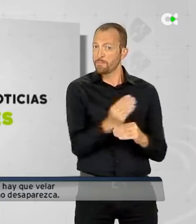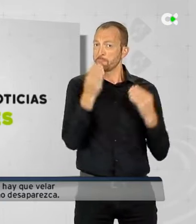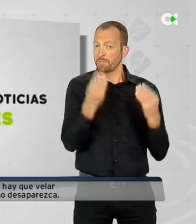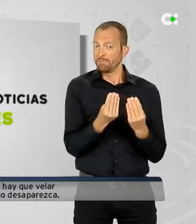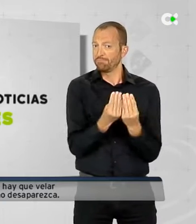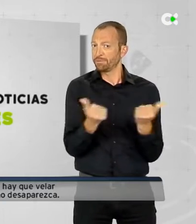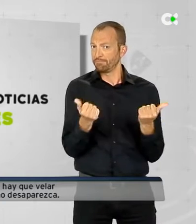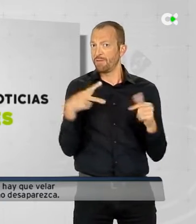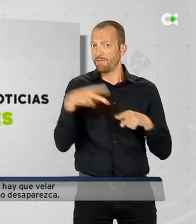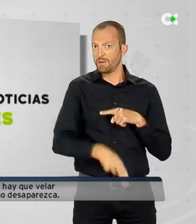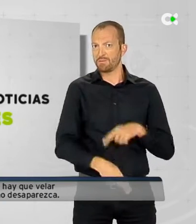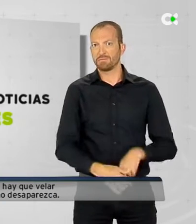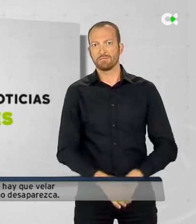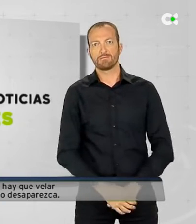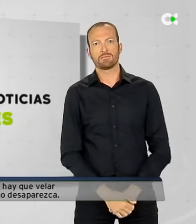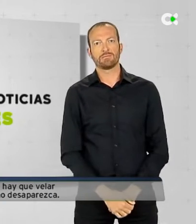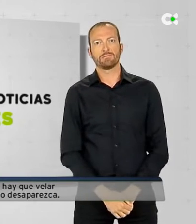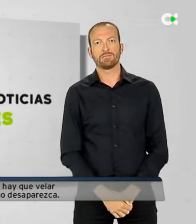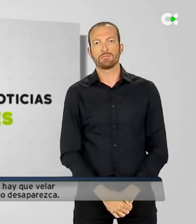que no desaparezca.